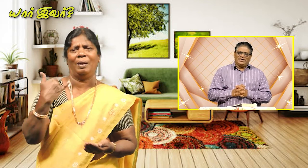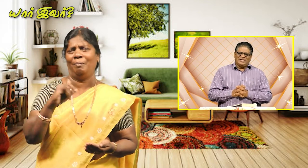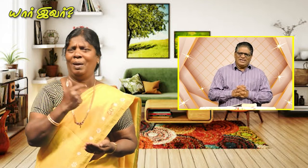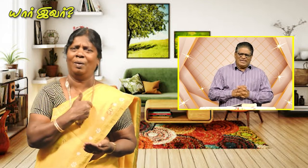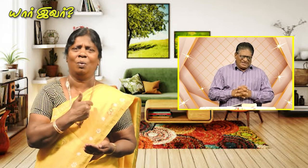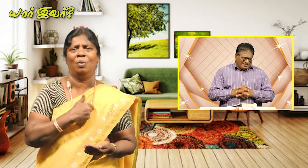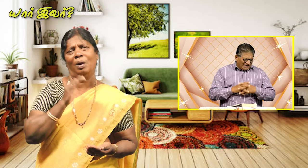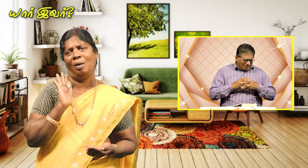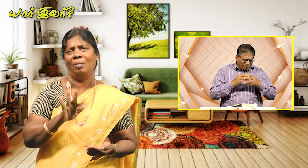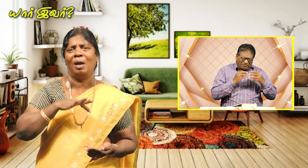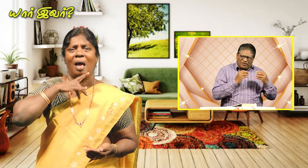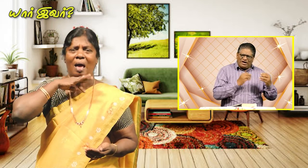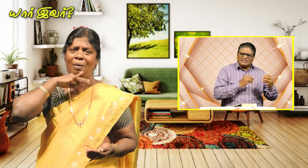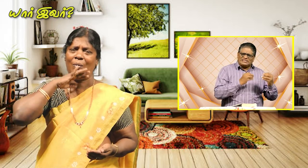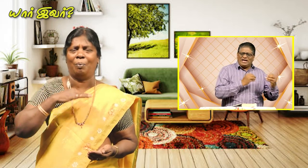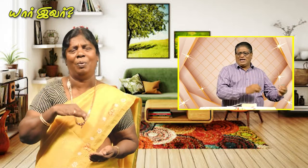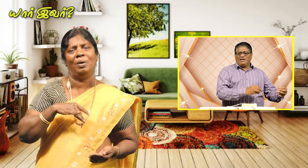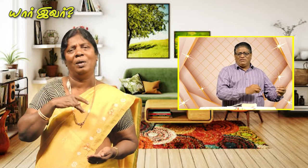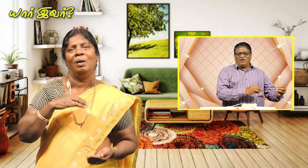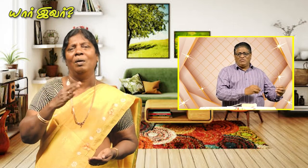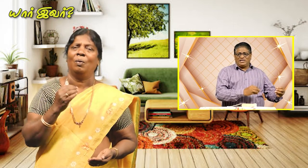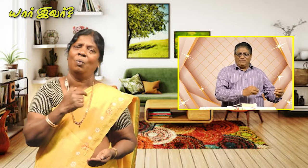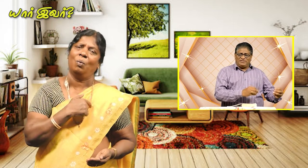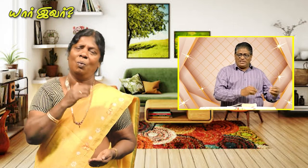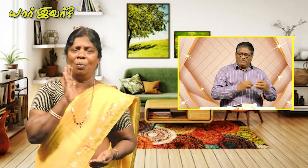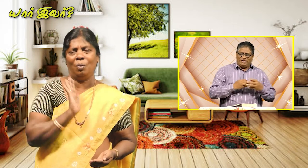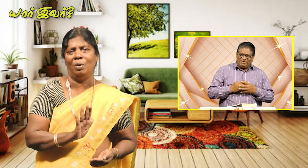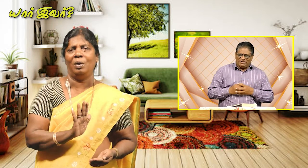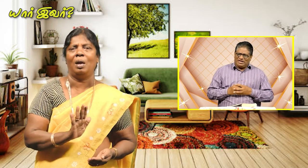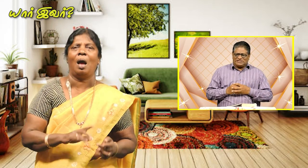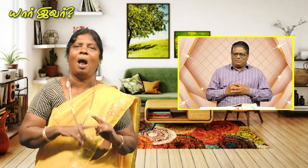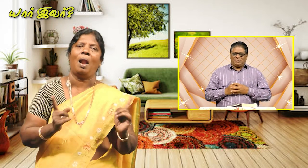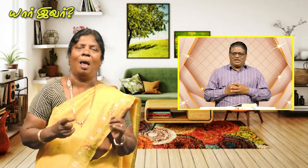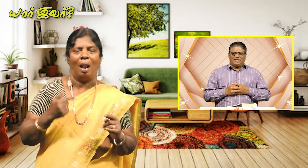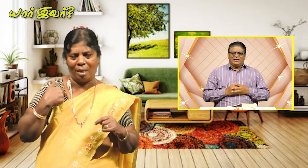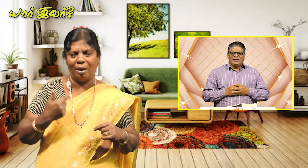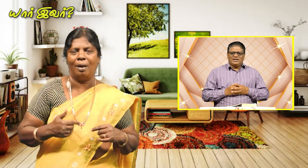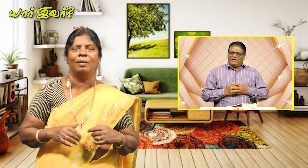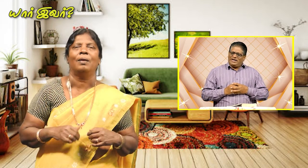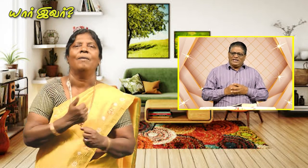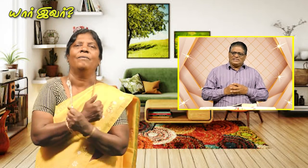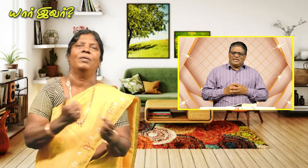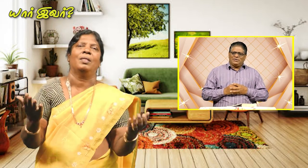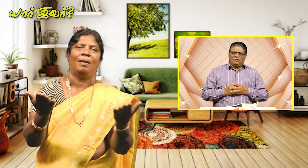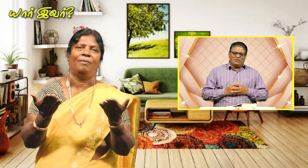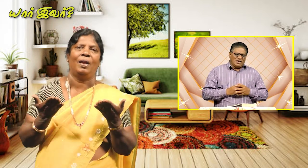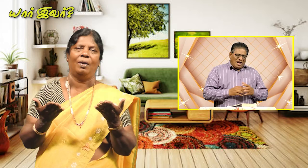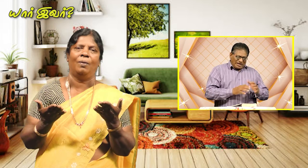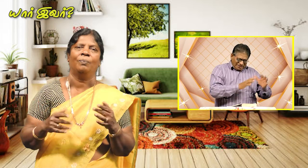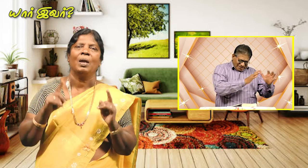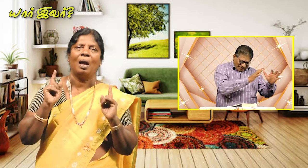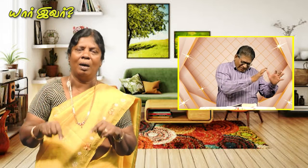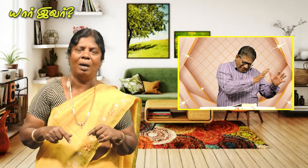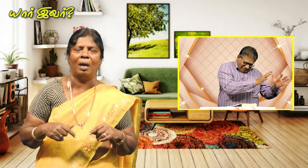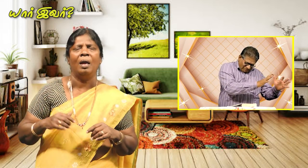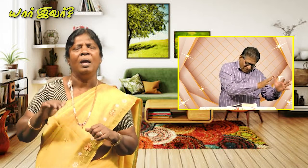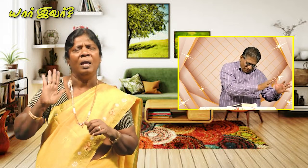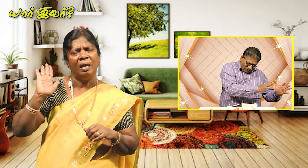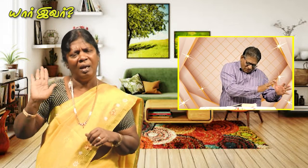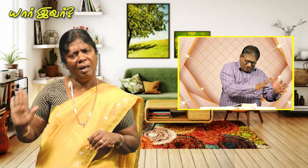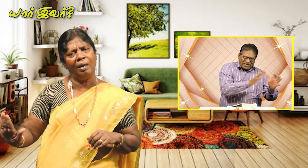இருக்குது. இந்த அருவறுப்பான சாக்கடை வாழ்வுக்கிய விட்டு நான் வெளியே வர ஆசைப்படுறேன். நான் என்ன செய்யணும்? அந்த